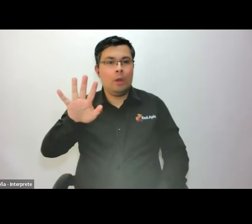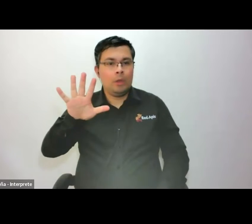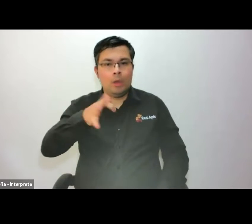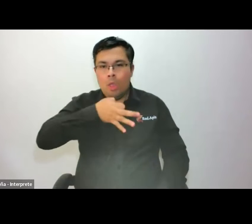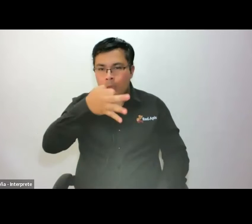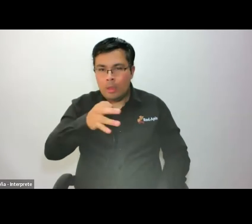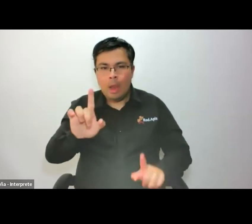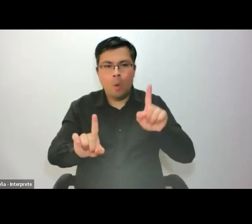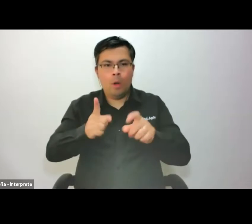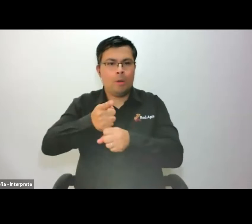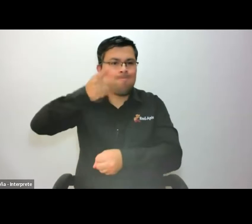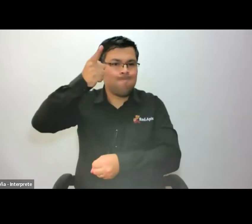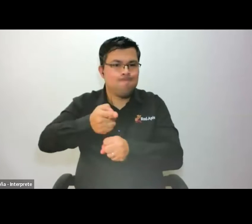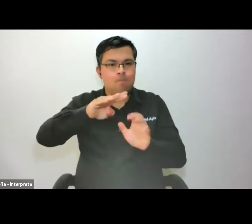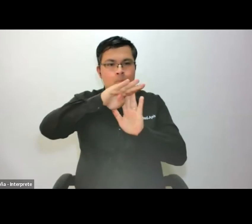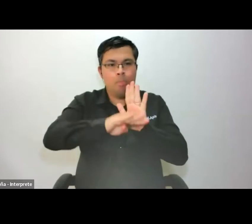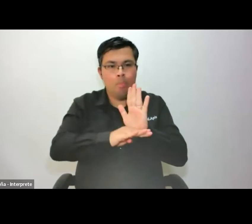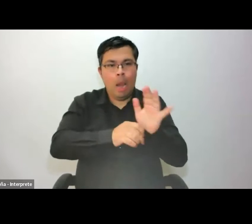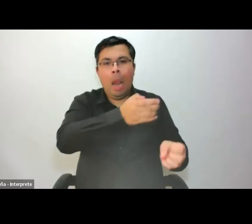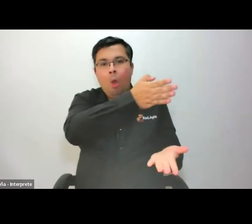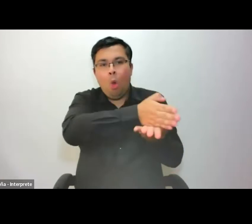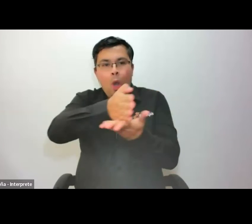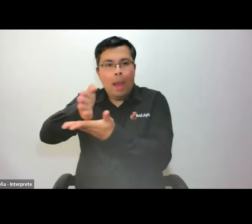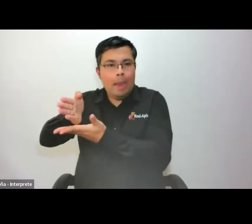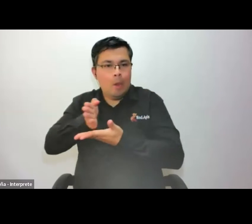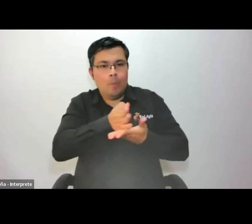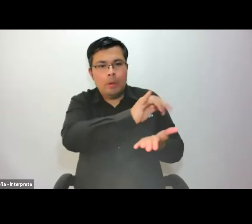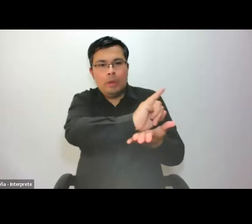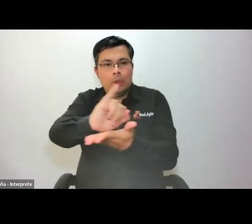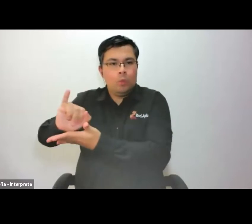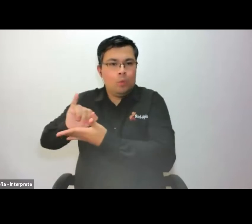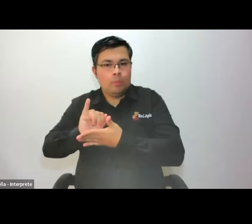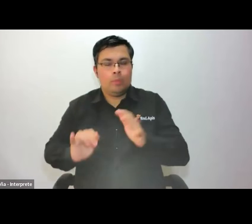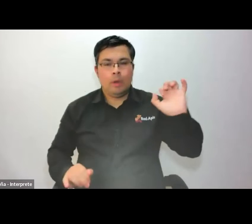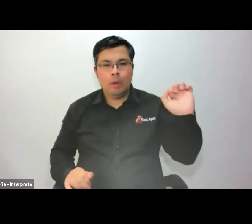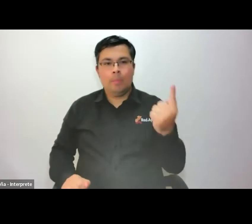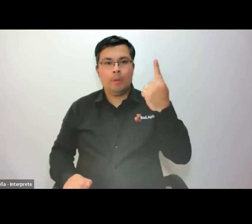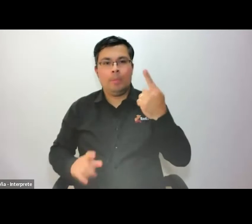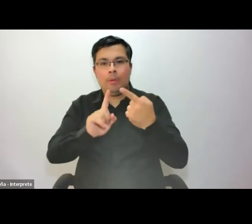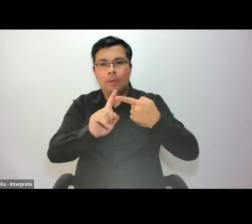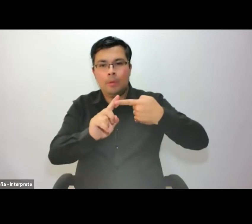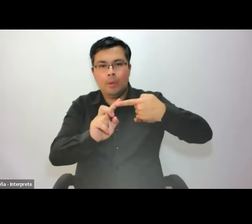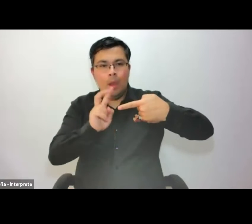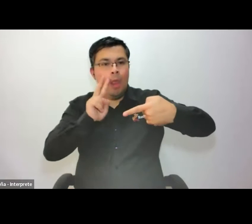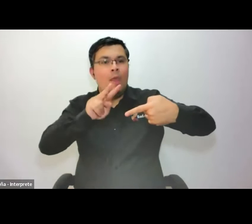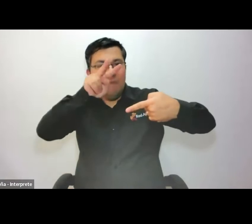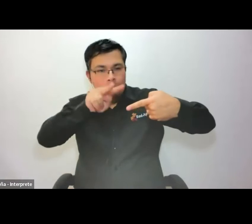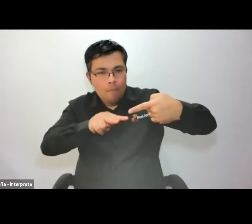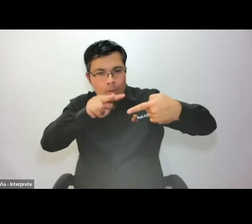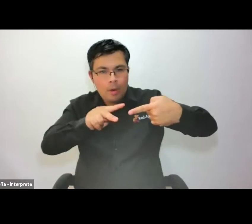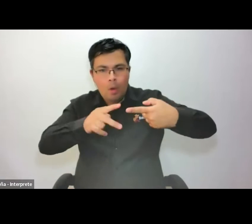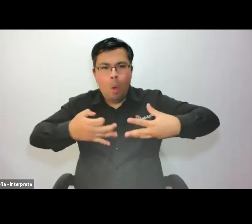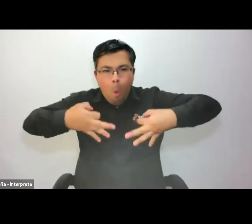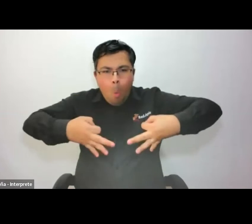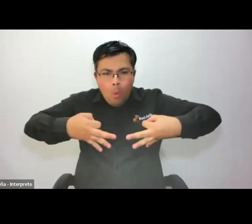bien precisas para los establecimientos educacionales. La primera es realizar los ajustes necesarios en los reglamentos internos,